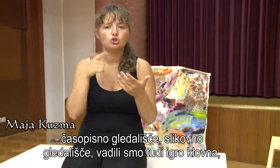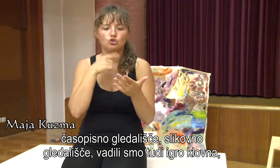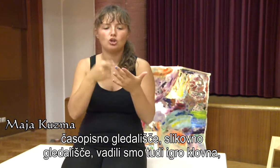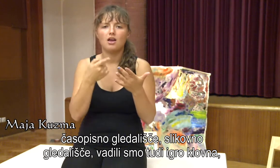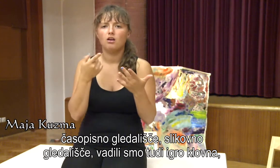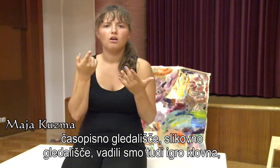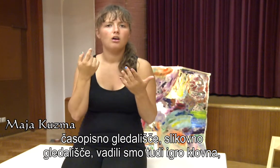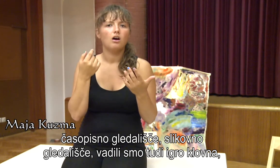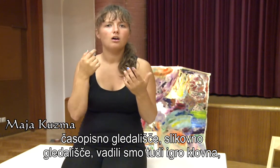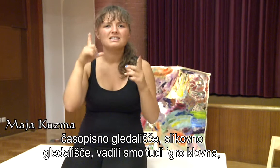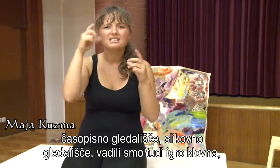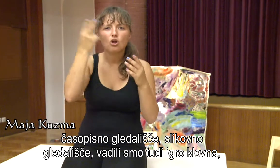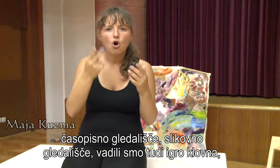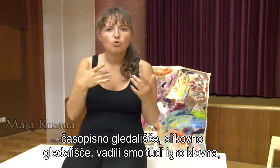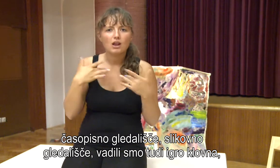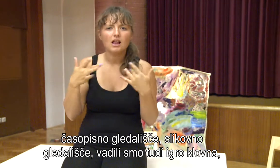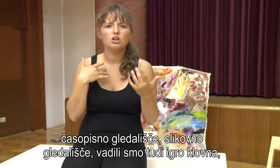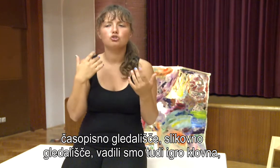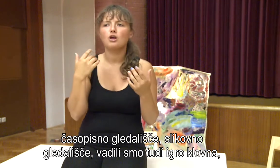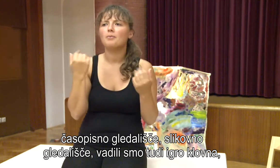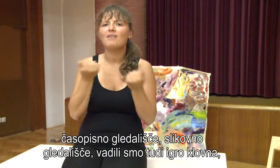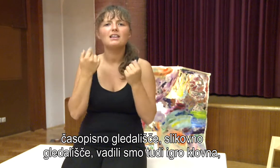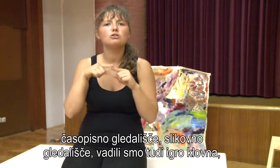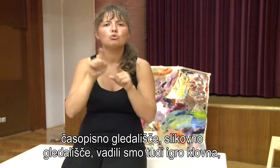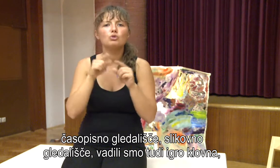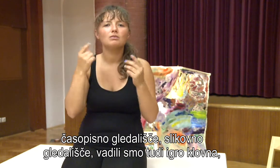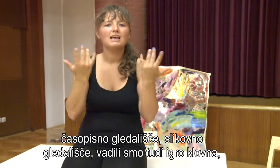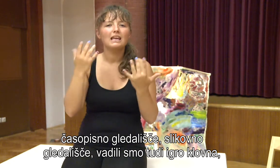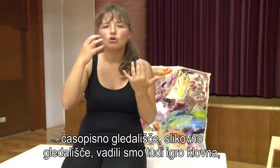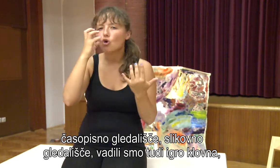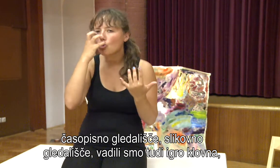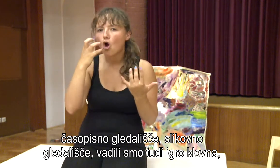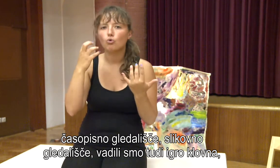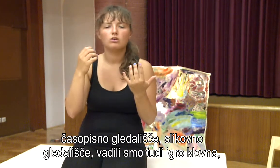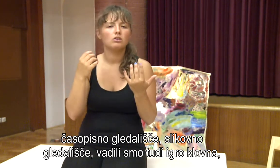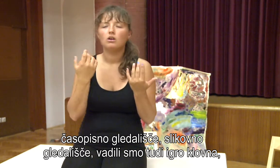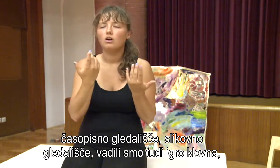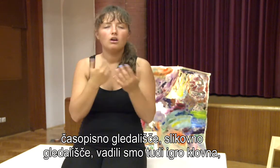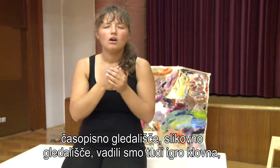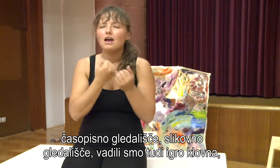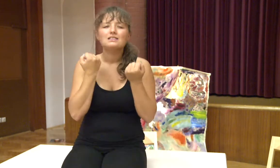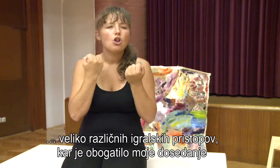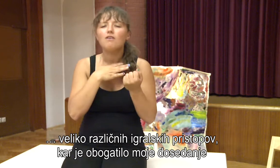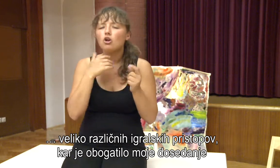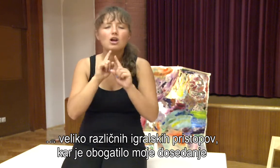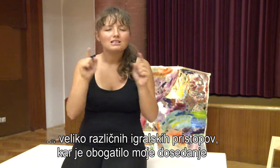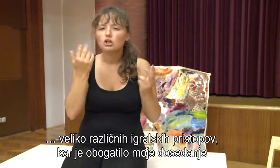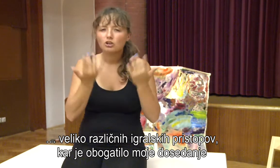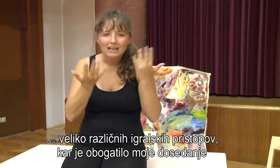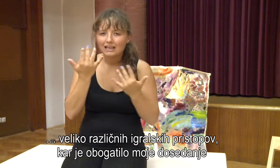gledališče, slikovno gledališče, imeli smo tudi igro klovn. Zelo veliko različnih iger,